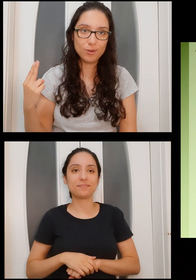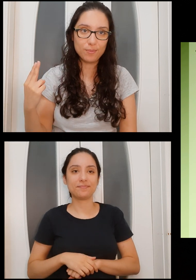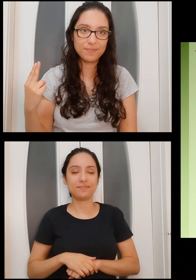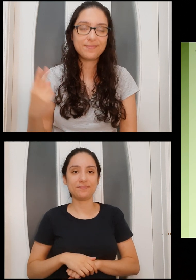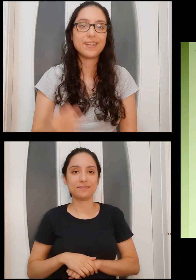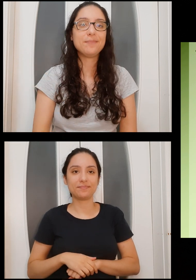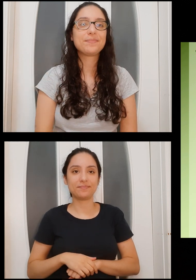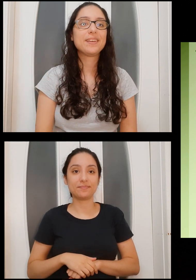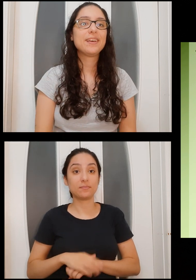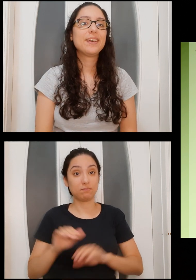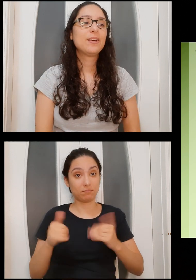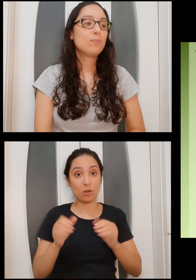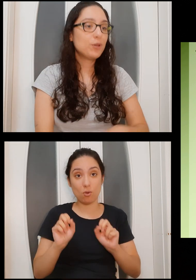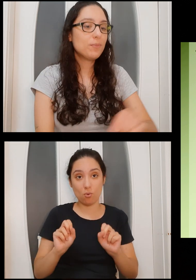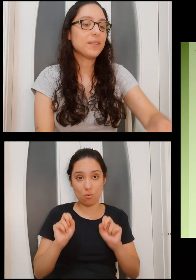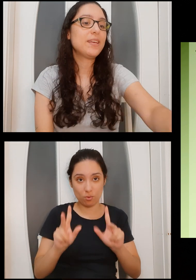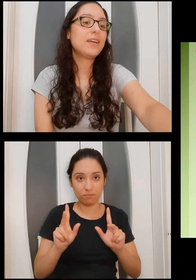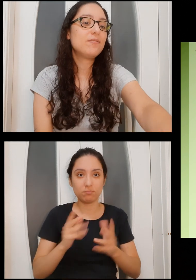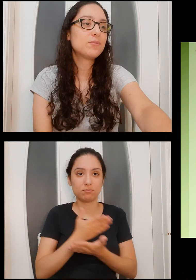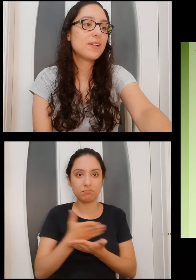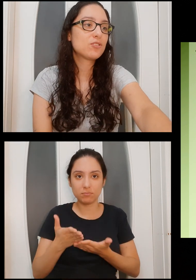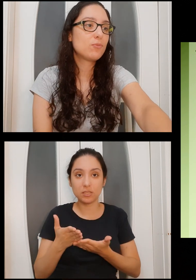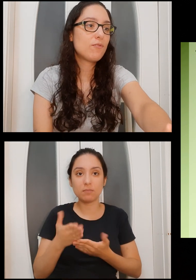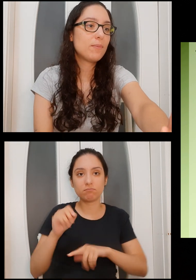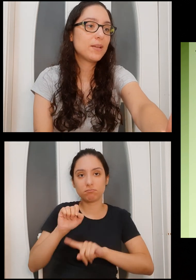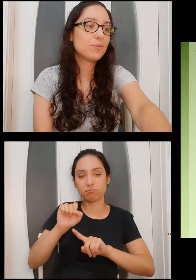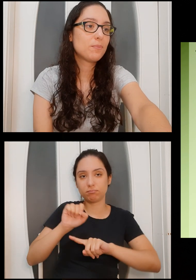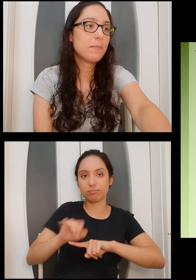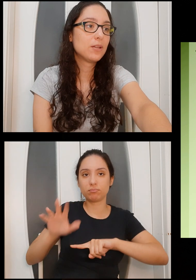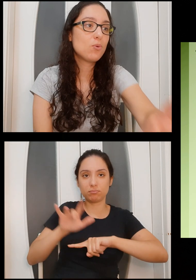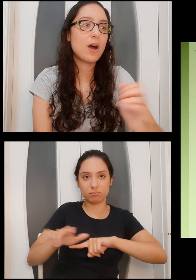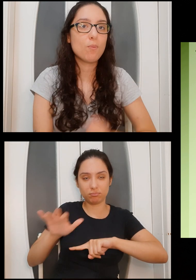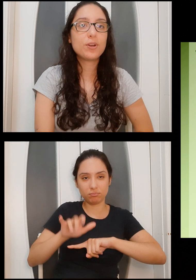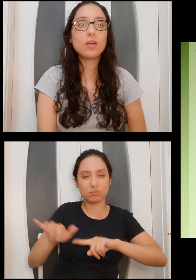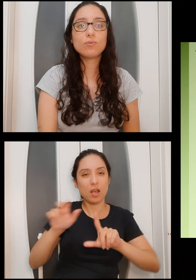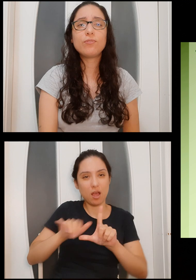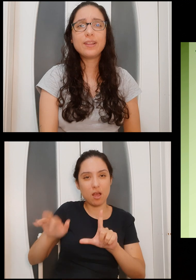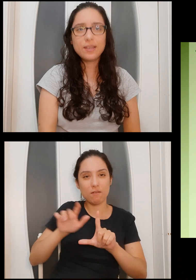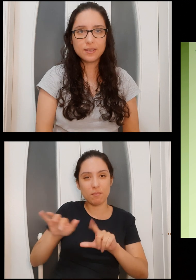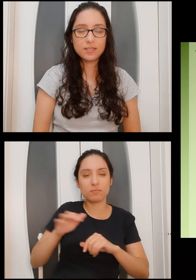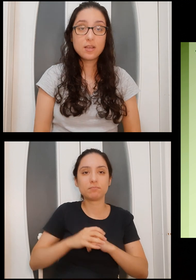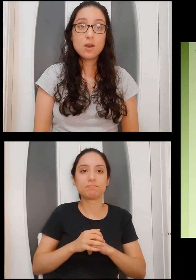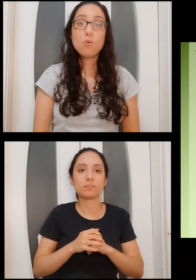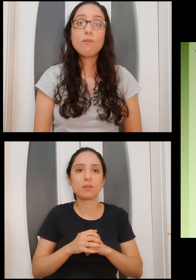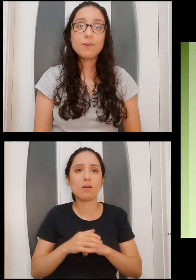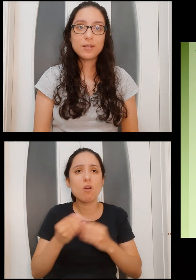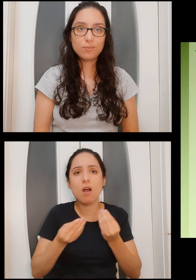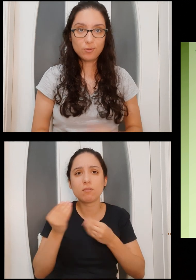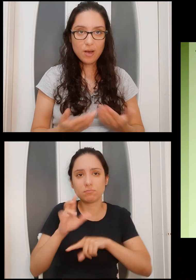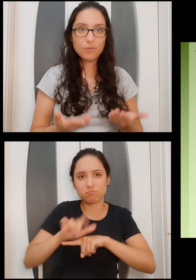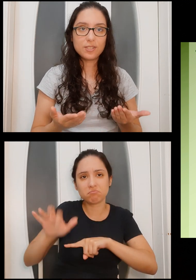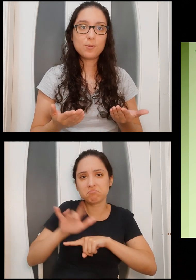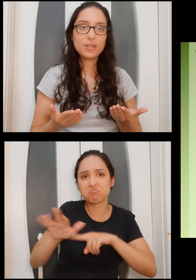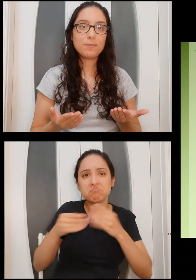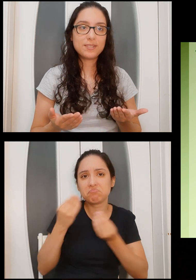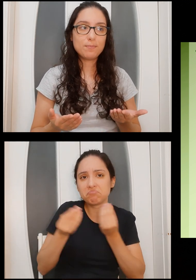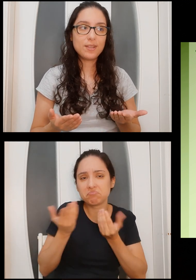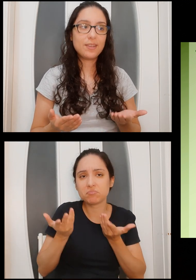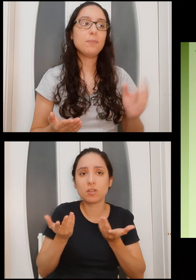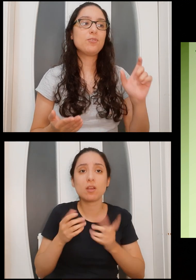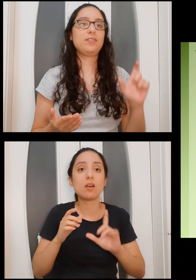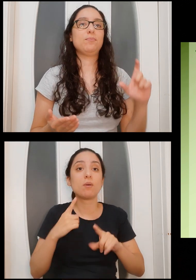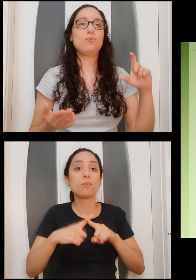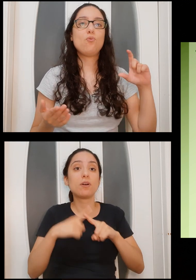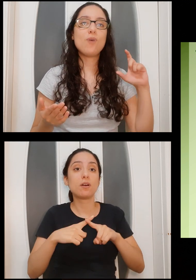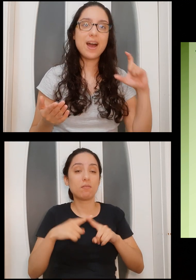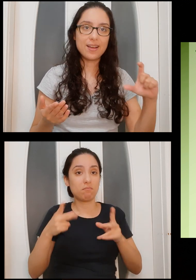direita, meu nome, tá? Muito bem, e aí vamos falar sobre o alfabeto manual. Por que eu não falei antes? O alfabeto manual, vocês podem perceber